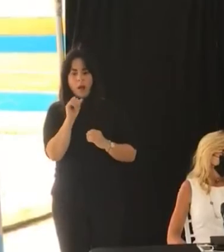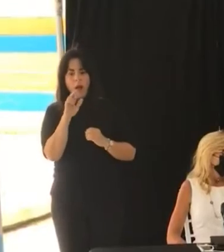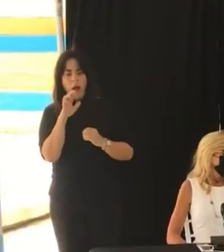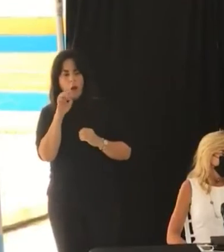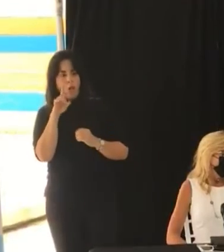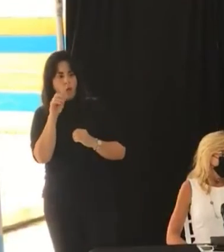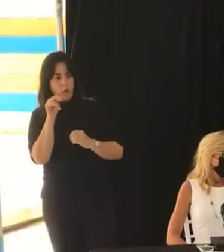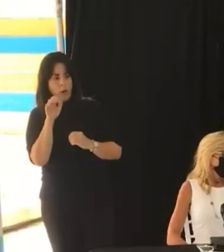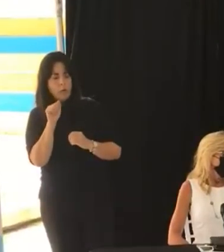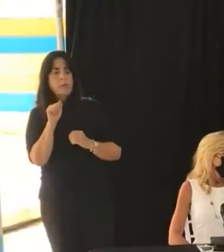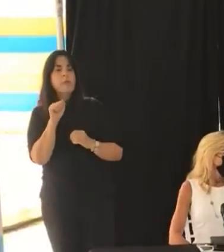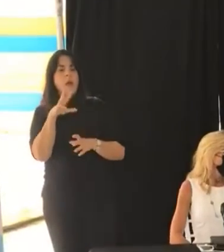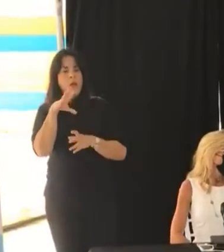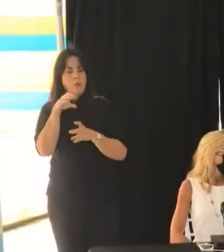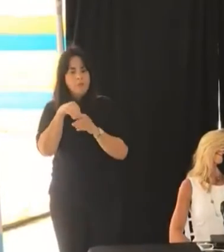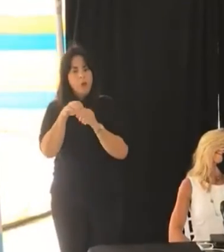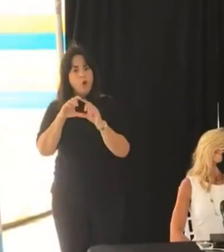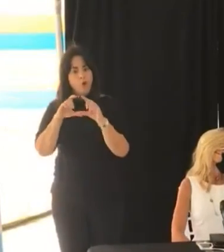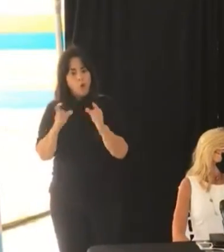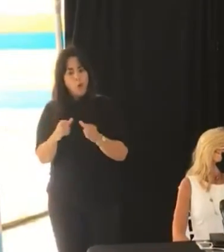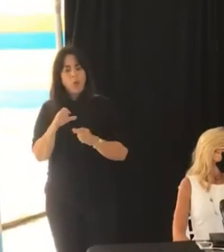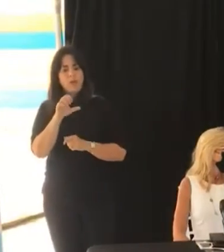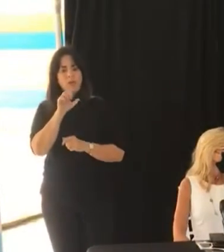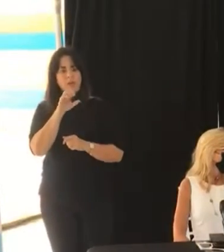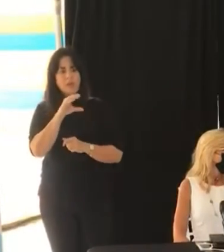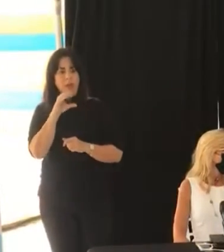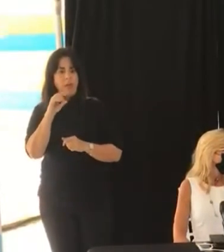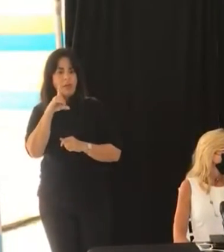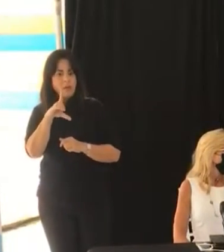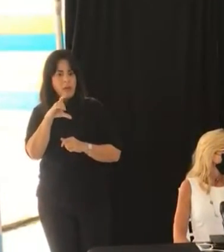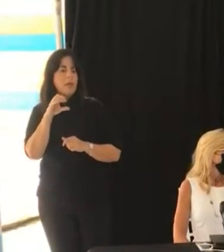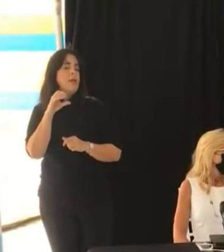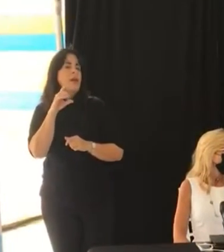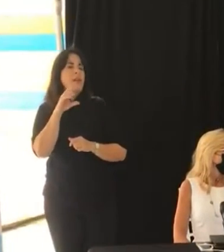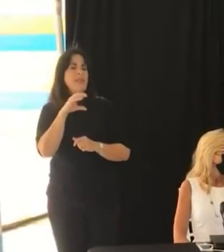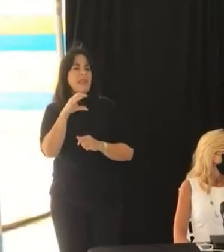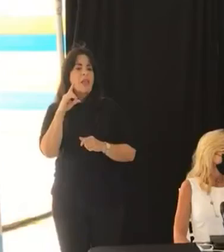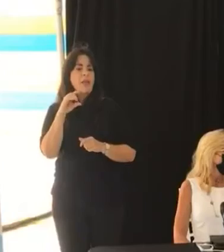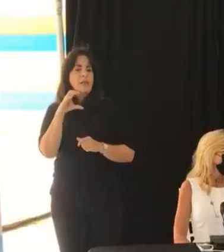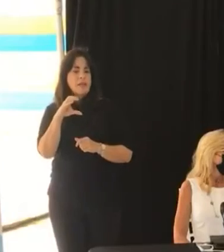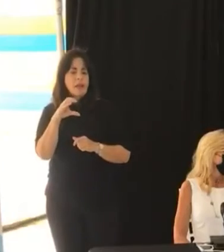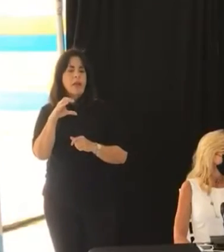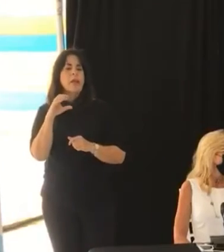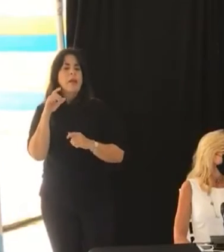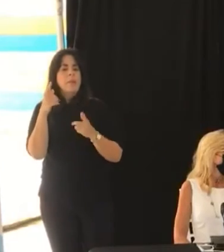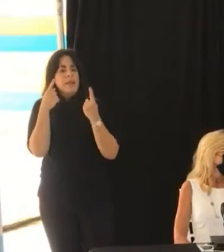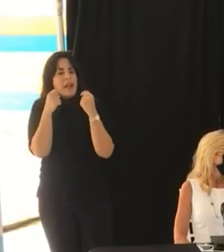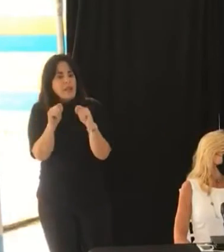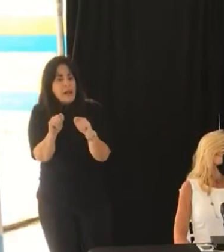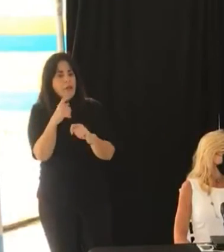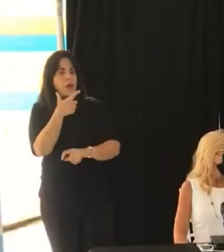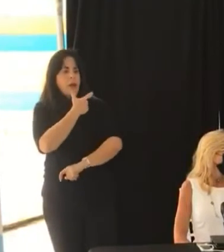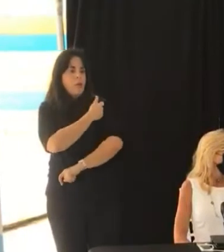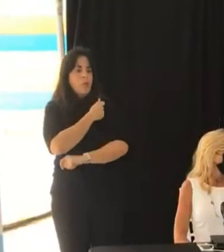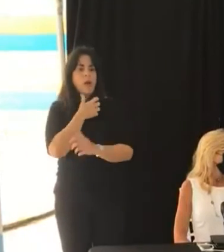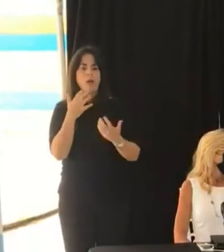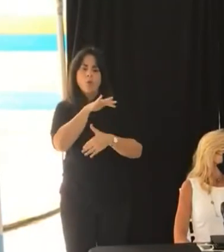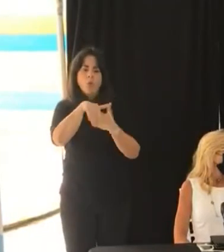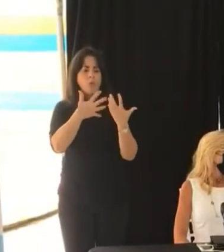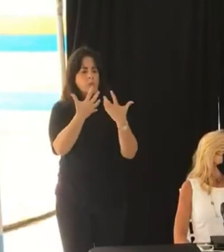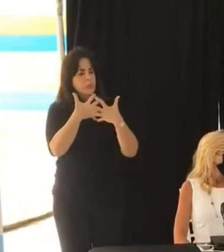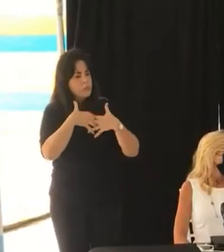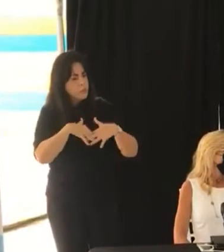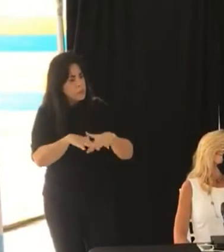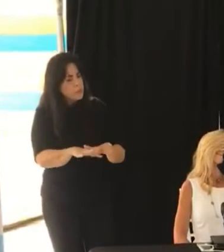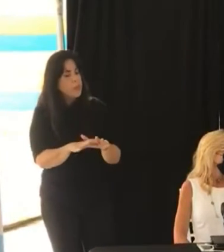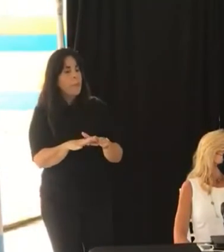hay personal del CDC, todo el tiempo se está tratando de que se reciba la vacuna y al día de hoy se mitigó esas